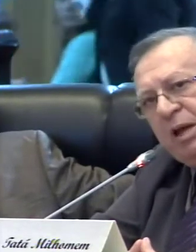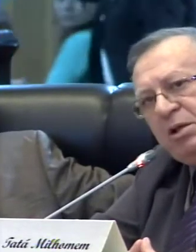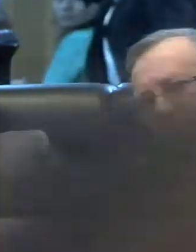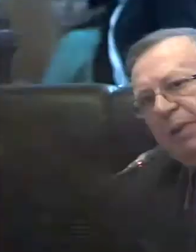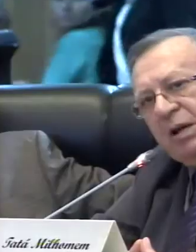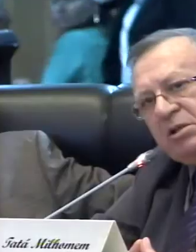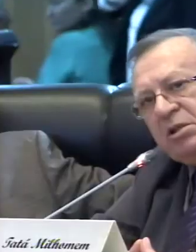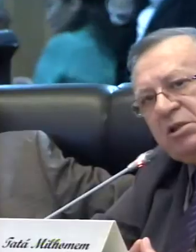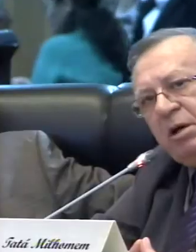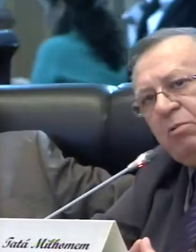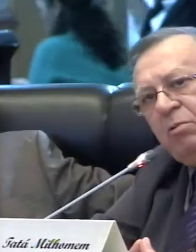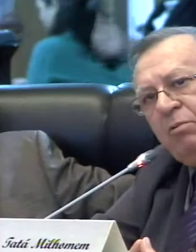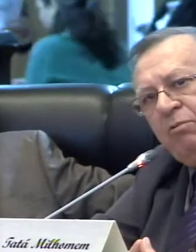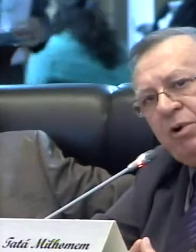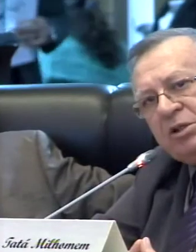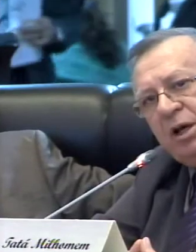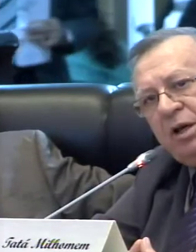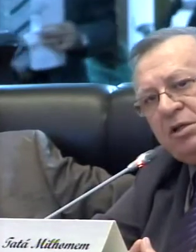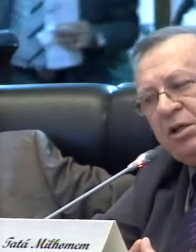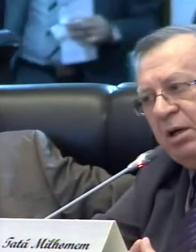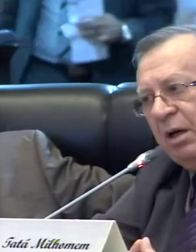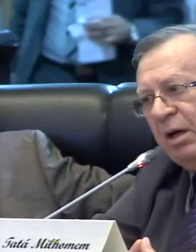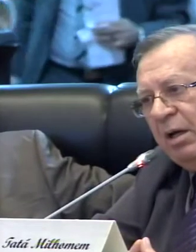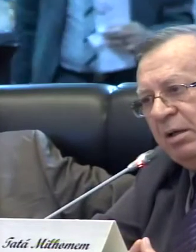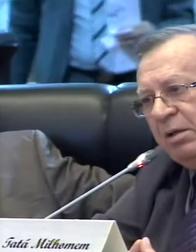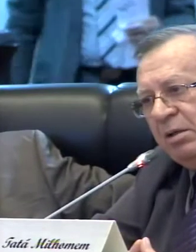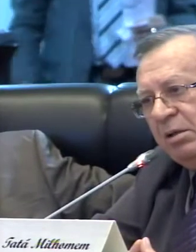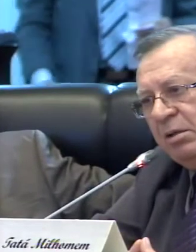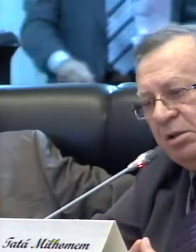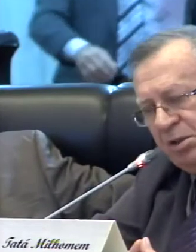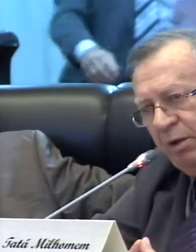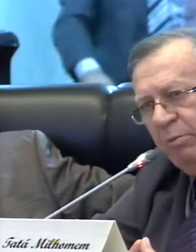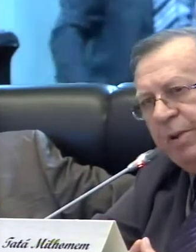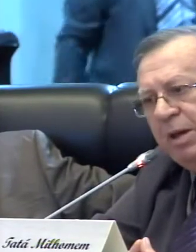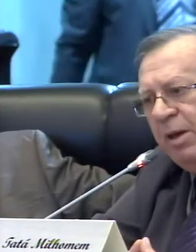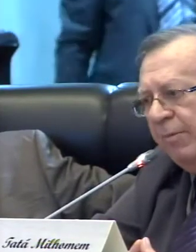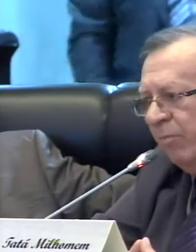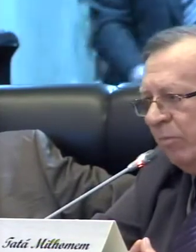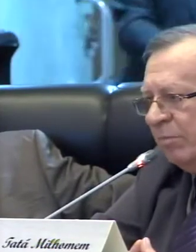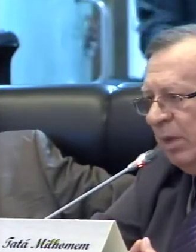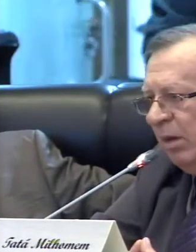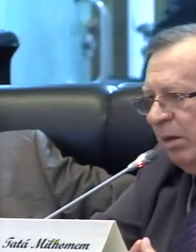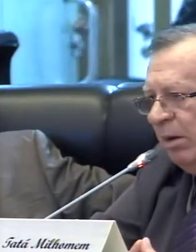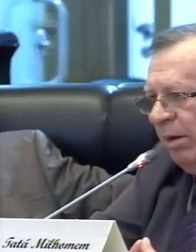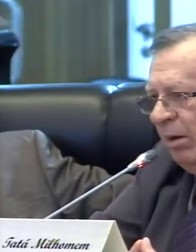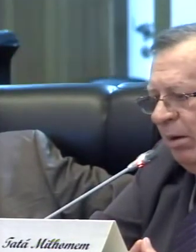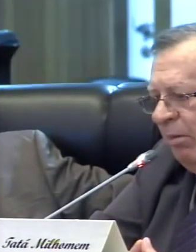Então, parabenizo pela decisão, Vossa Excelência se saiu bem.